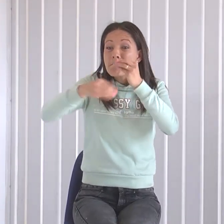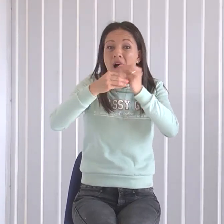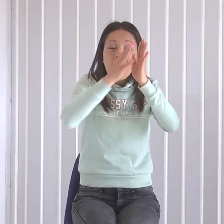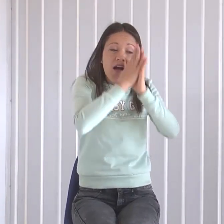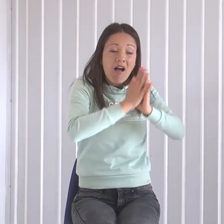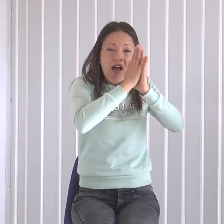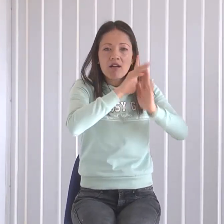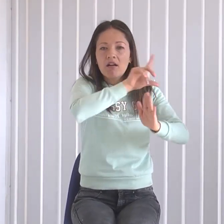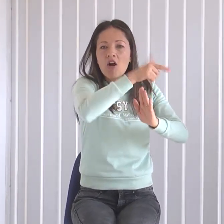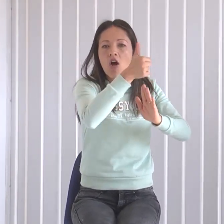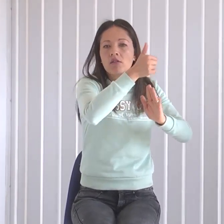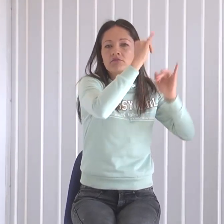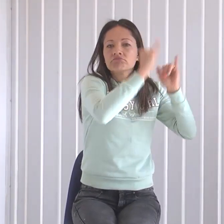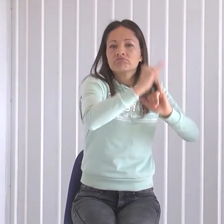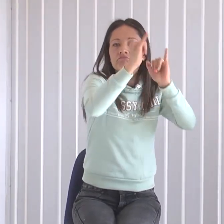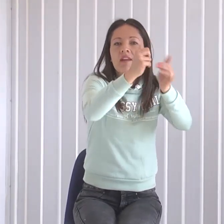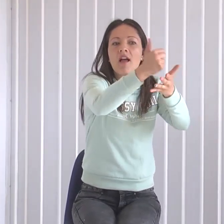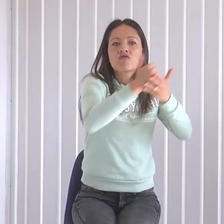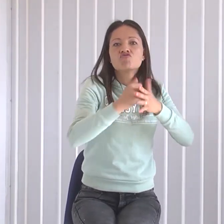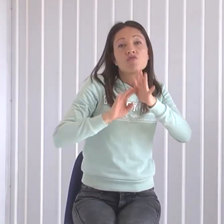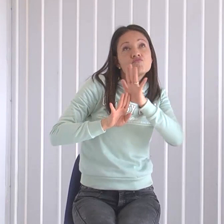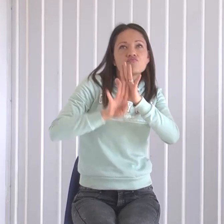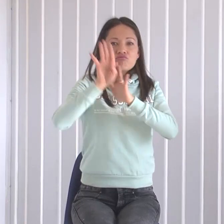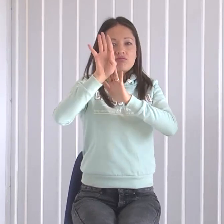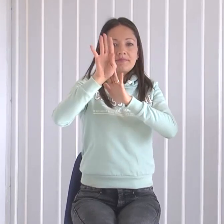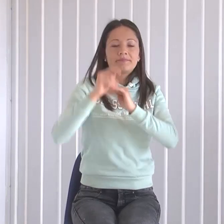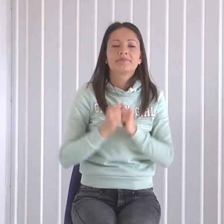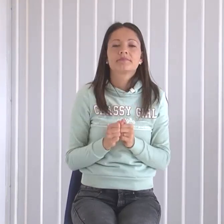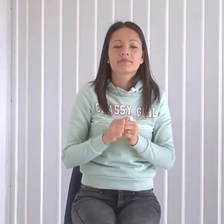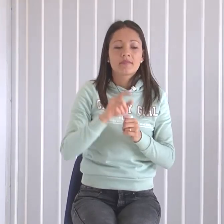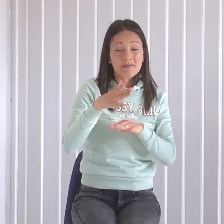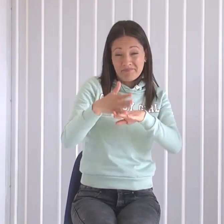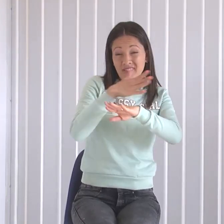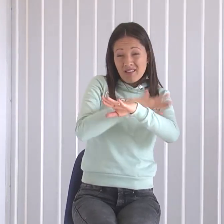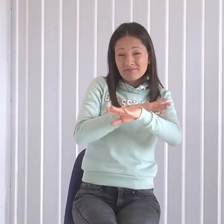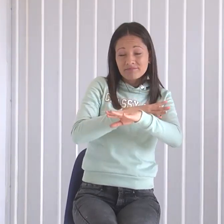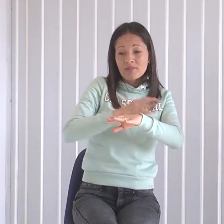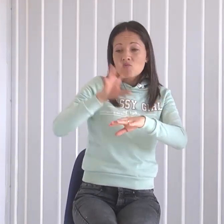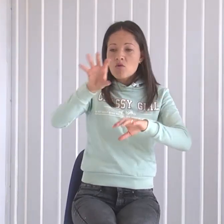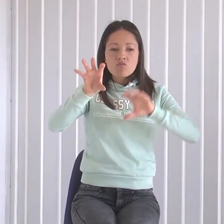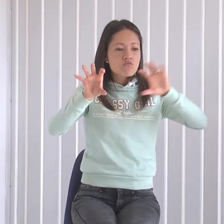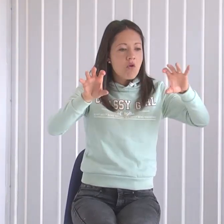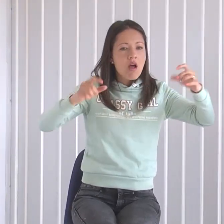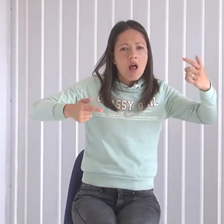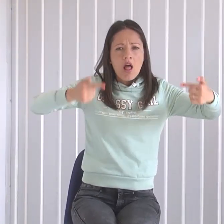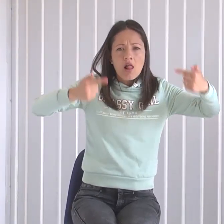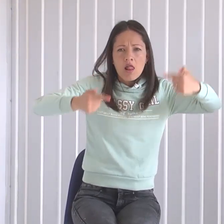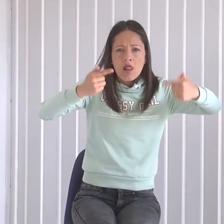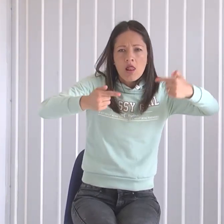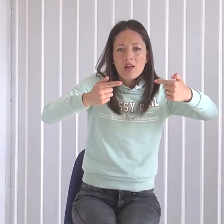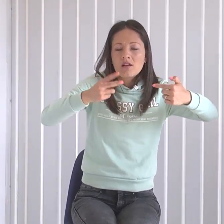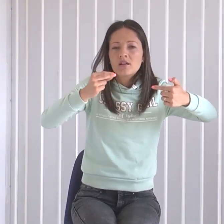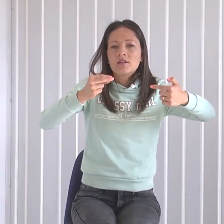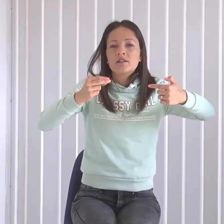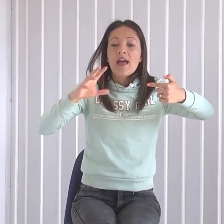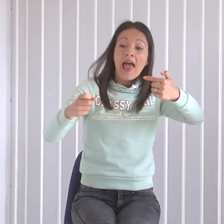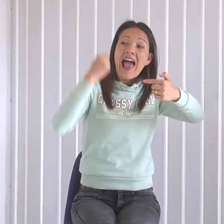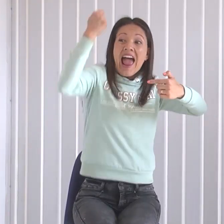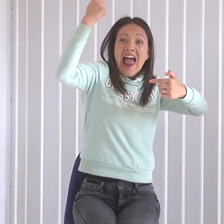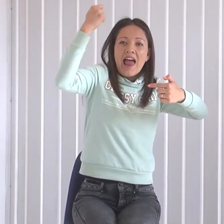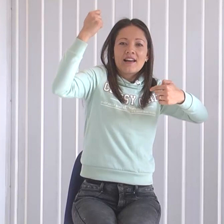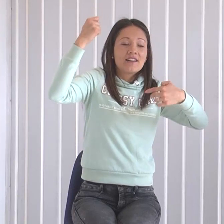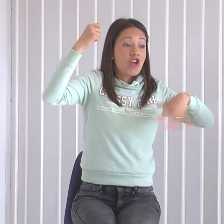prosperar. Antes, cuando los pueblos se enfrentaban, no se miraba qué pueblo ganaba para que su nombre fuera